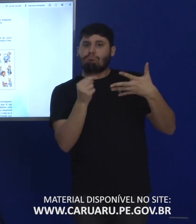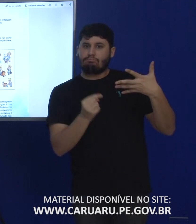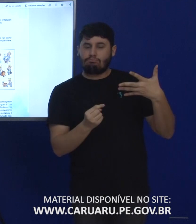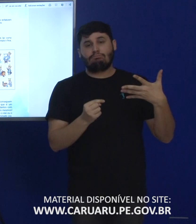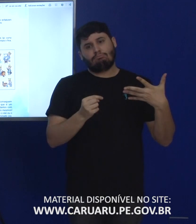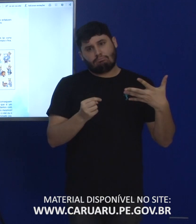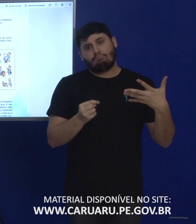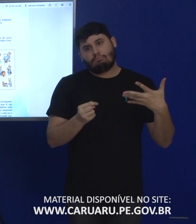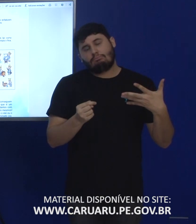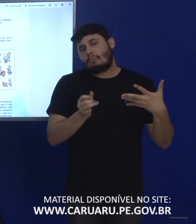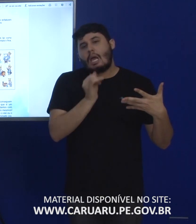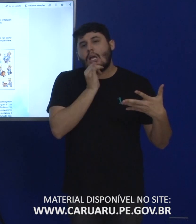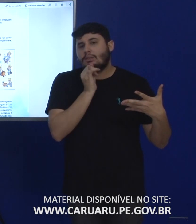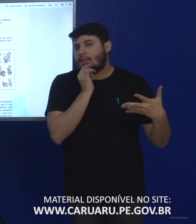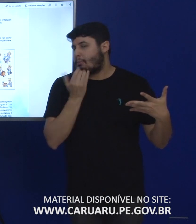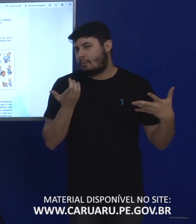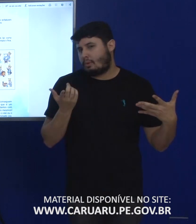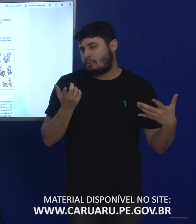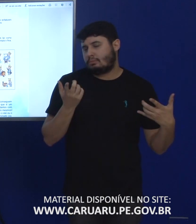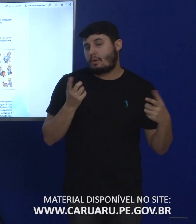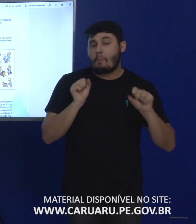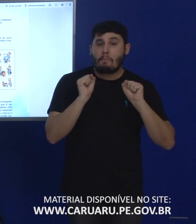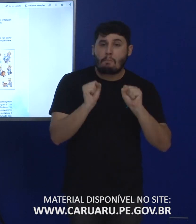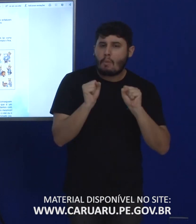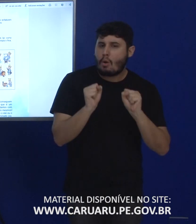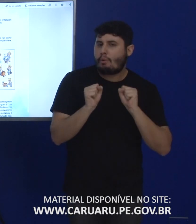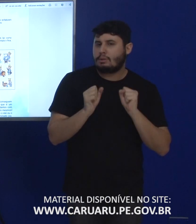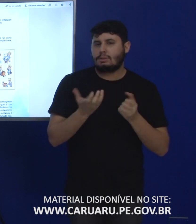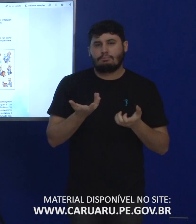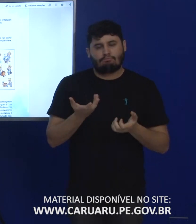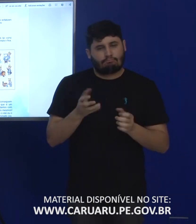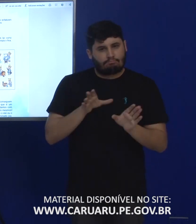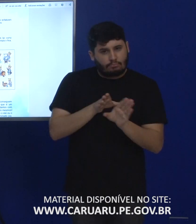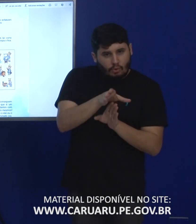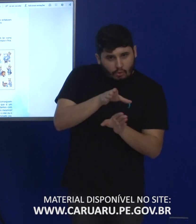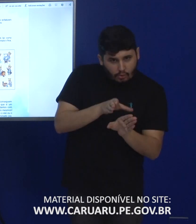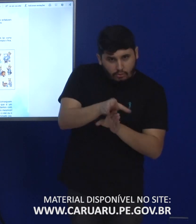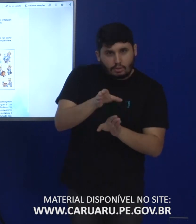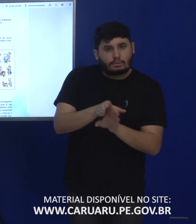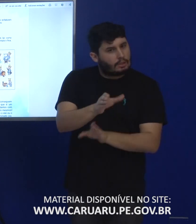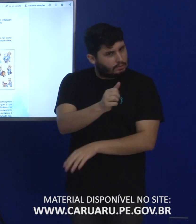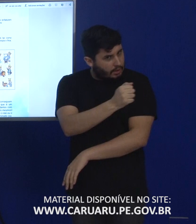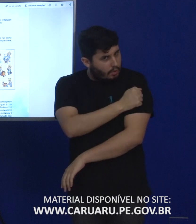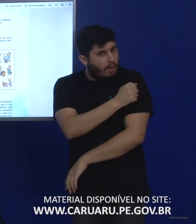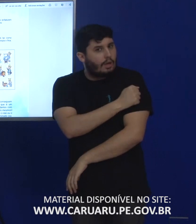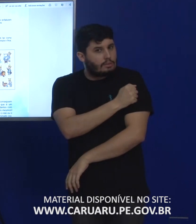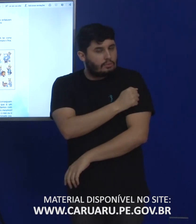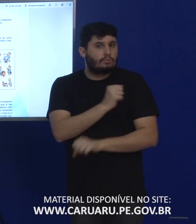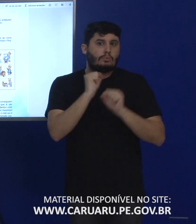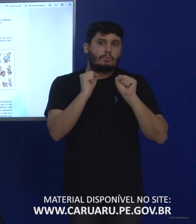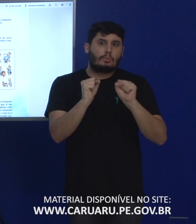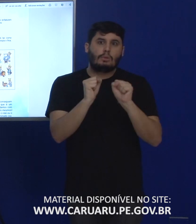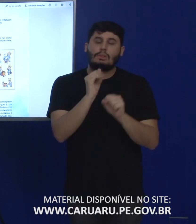pode trazer orientações, tentando fazer com que essas crianças comecem aprendendo a